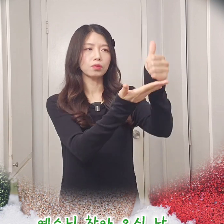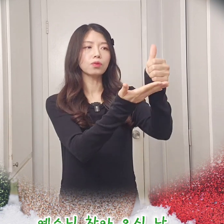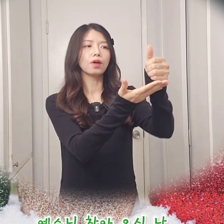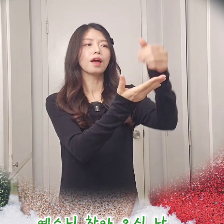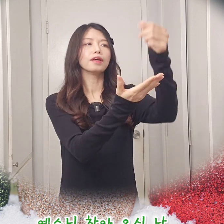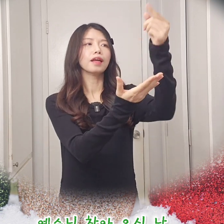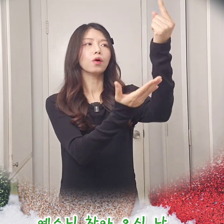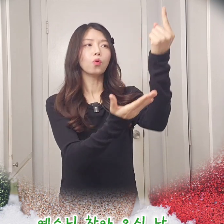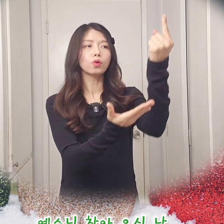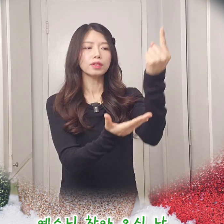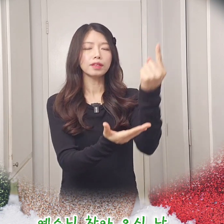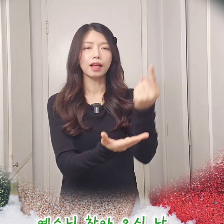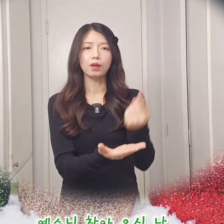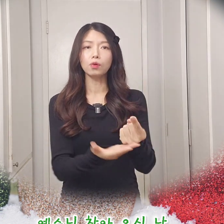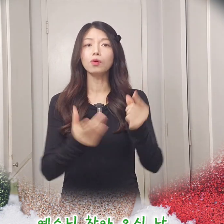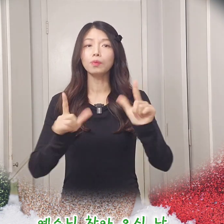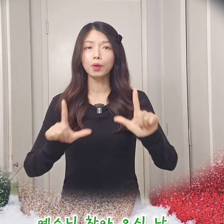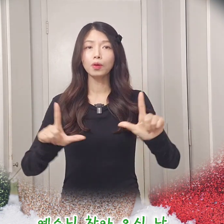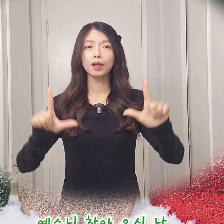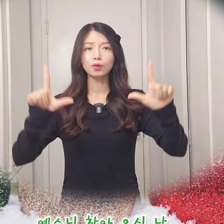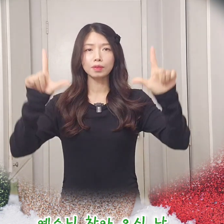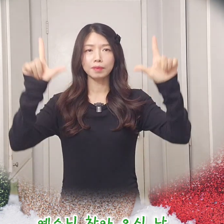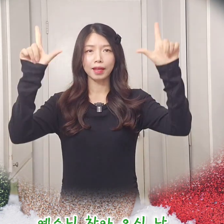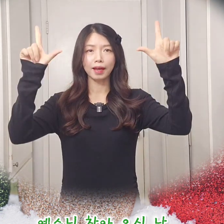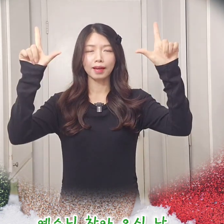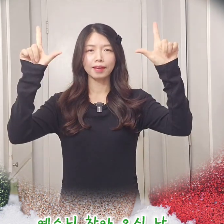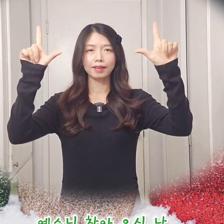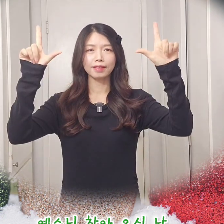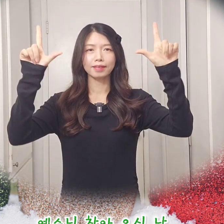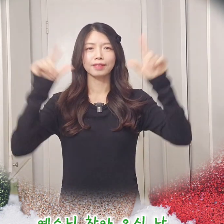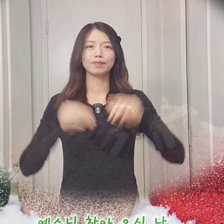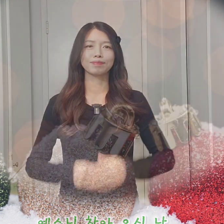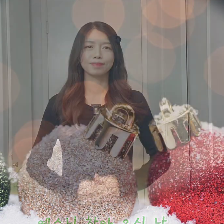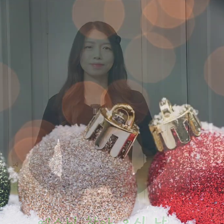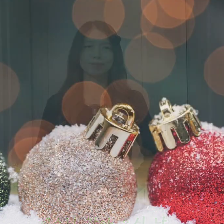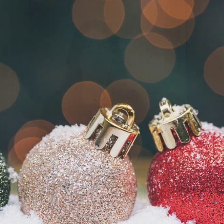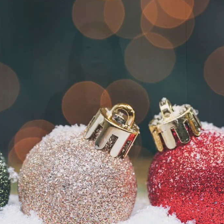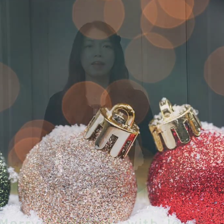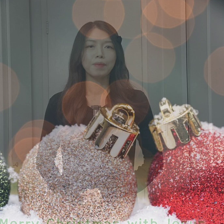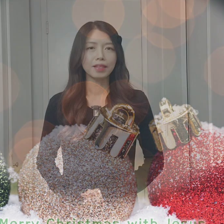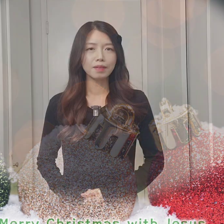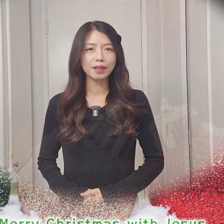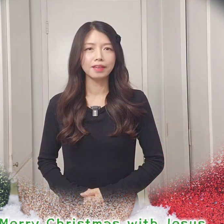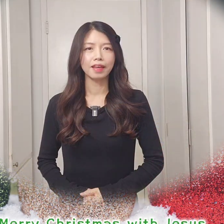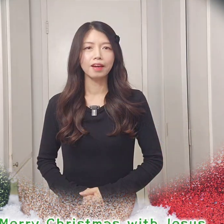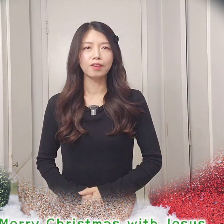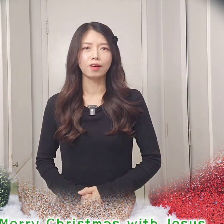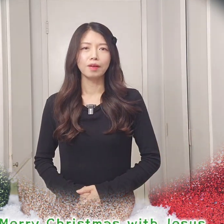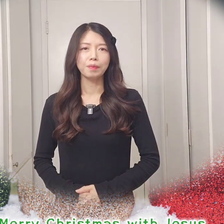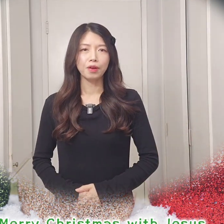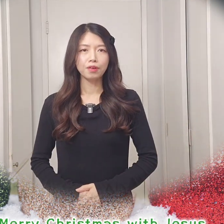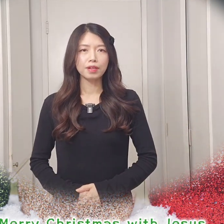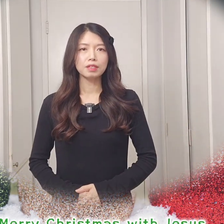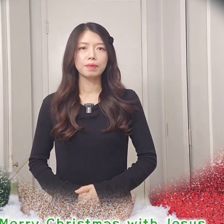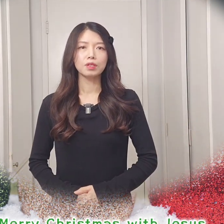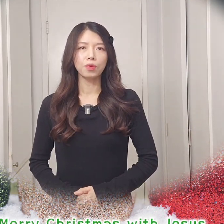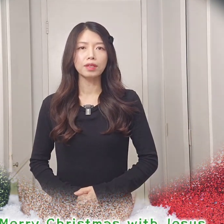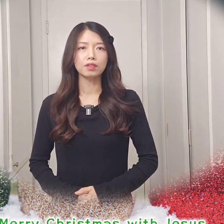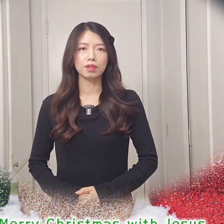하시고 그냥 오신 날로 표현을 해줬습니다. 네, 마지막인데요. 메리 크리스마스 with